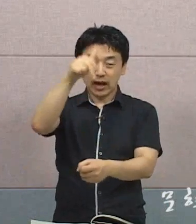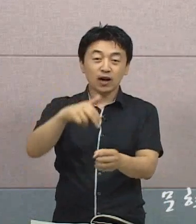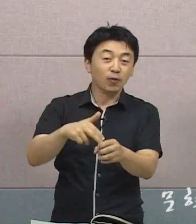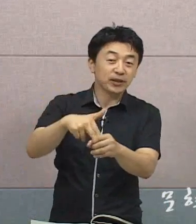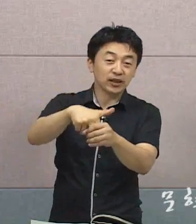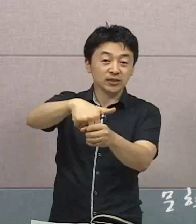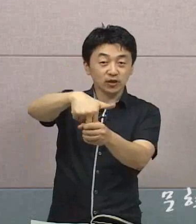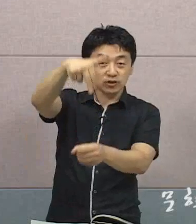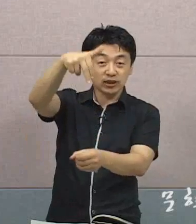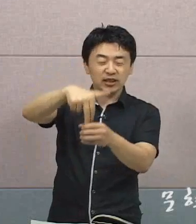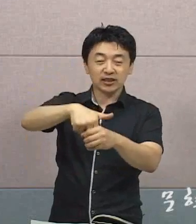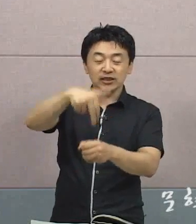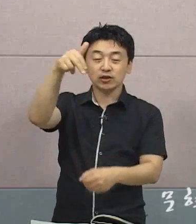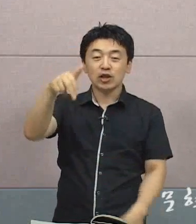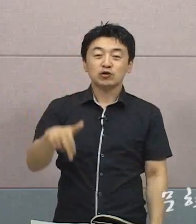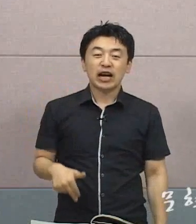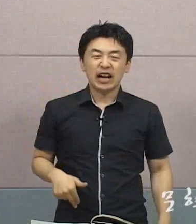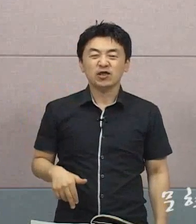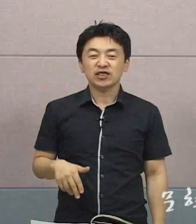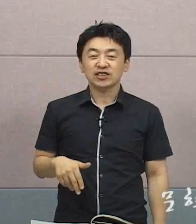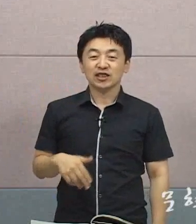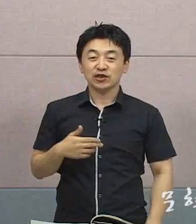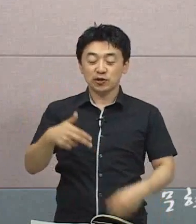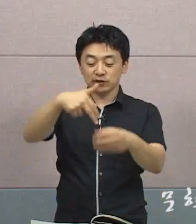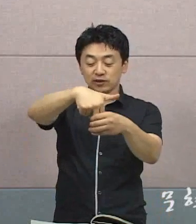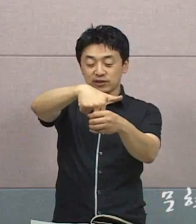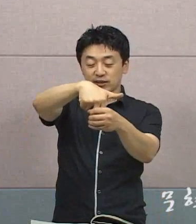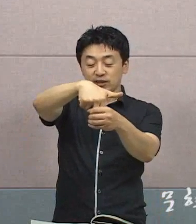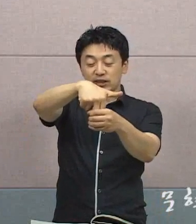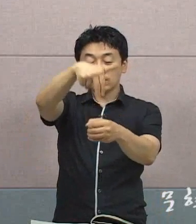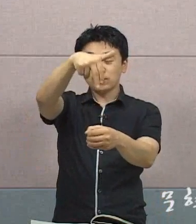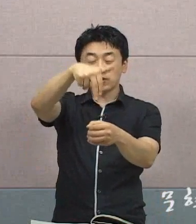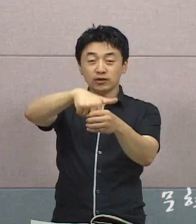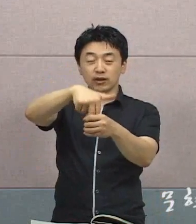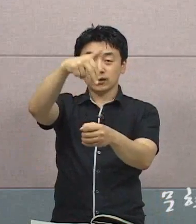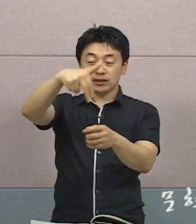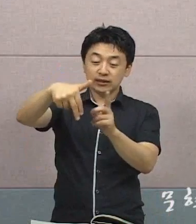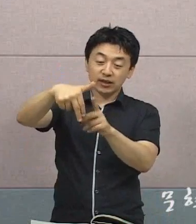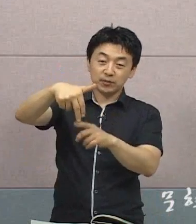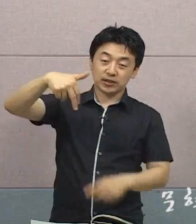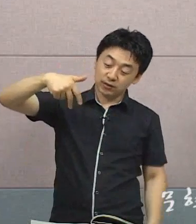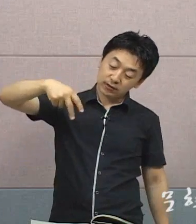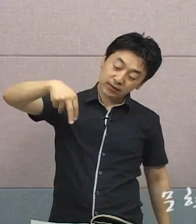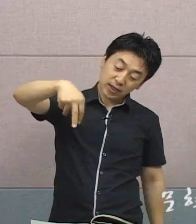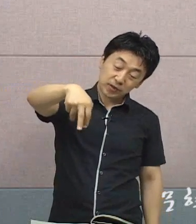아까 없다라는 단어 중에 이게 하나가 나왔잖아요. 우리가 알거지라는 단어 사용하거든요. 자, 이렇게 하면요. 예, 사람이잖아요.